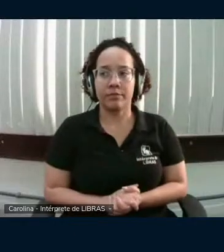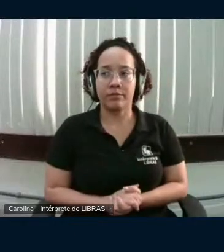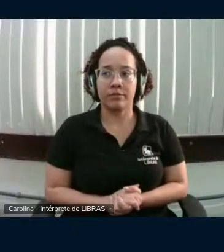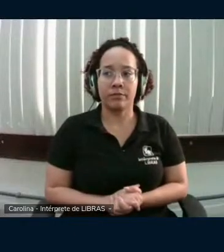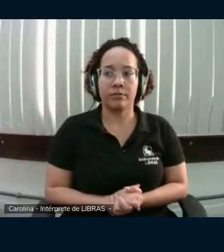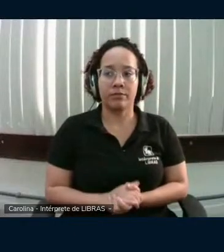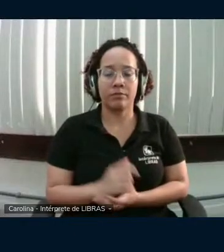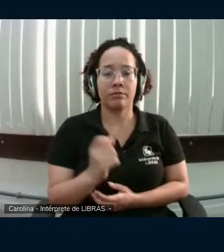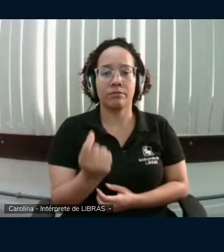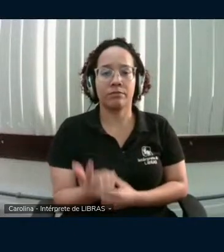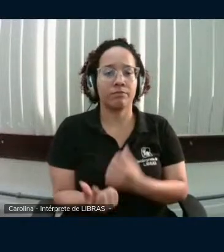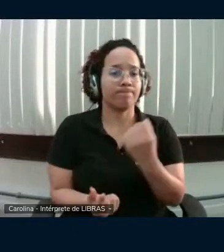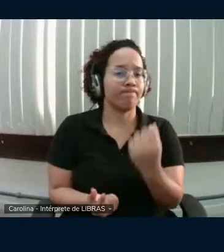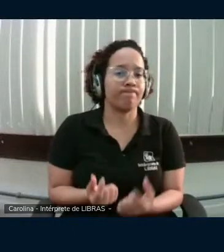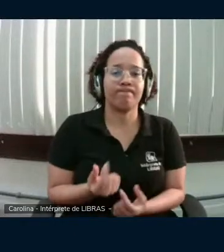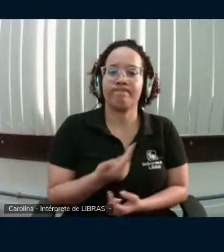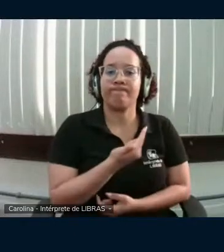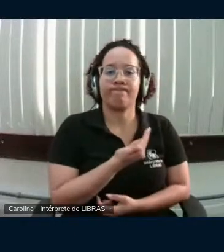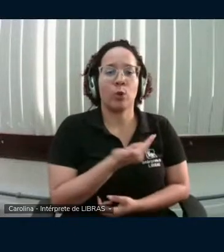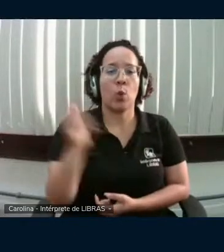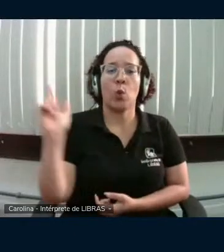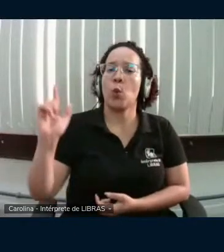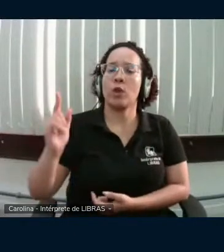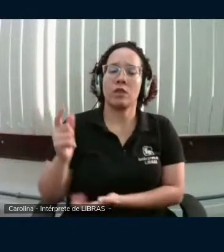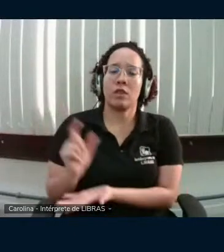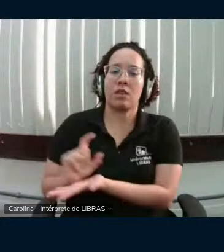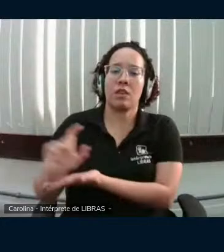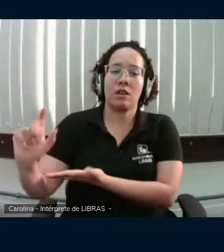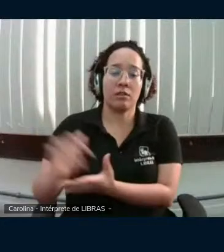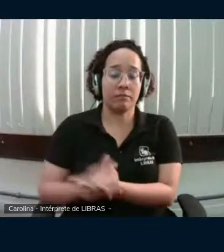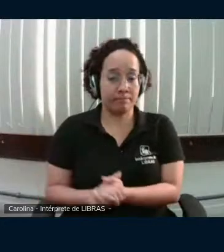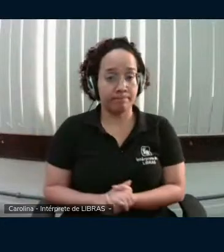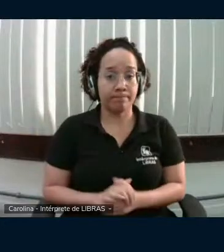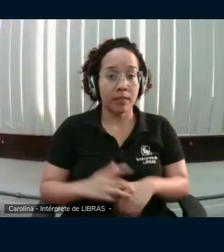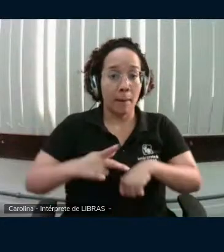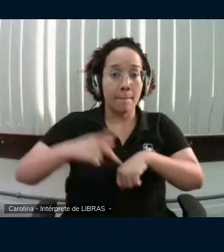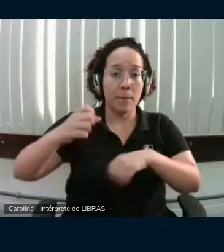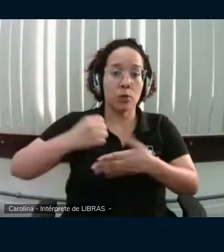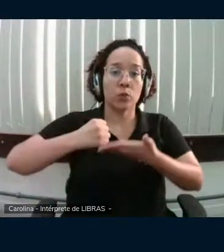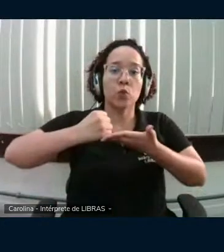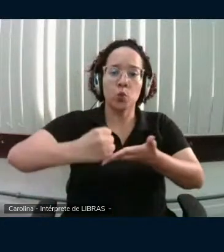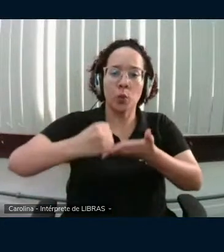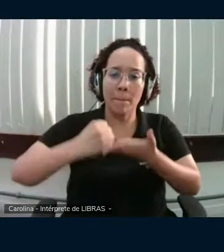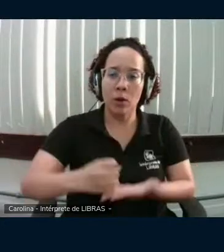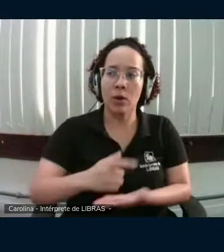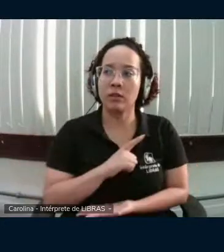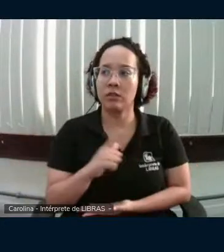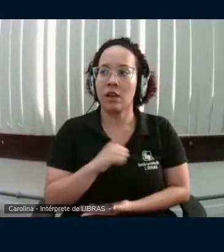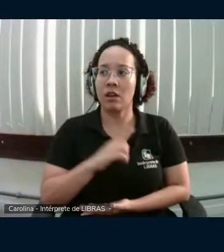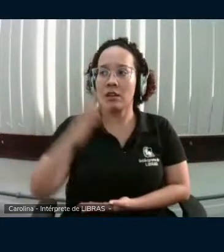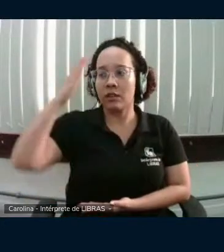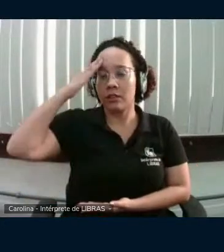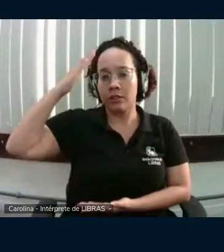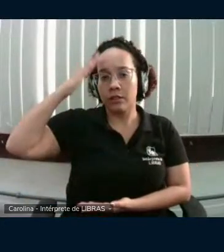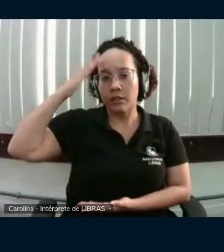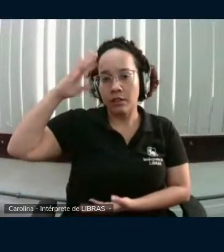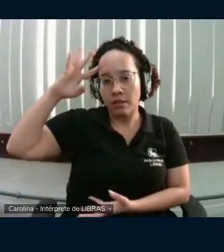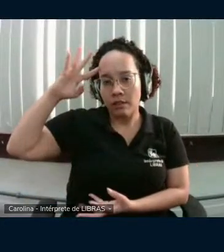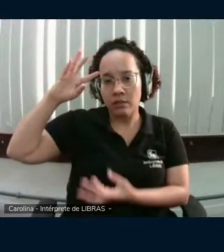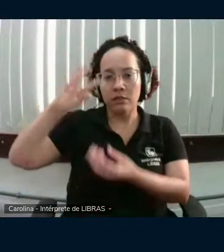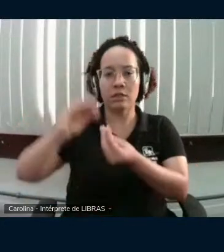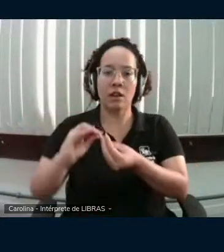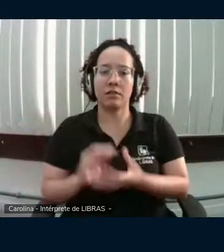coisas. Então, esse movimento, a pós-graduação, ajuda, né? A conhecer, a compreender e aí